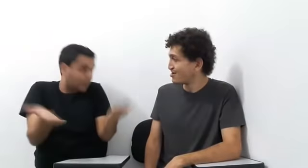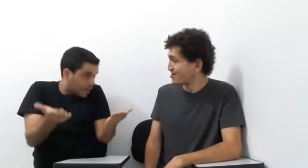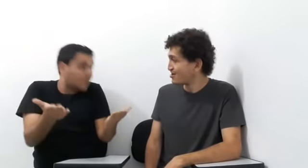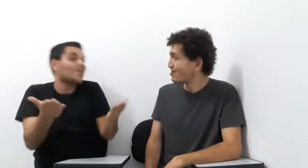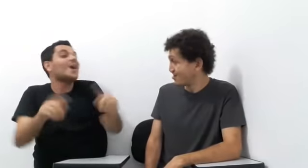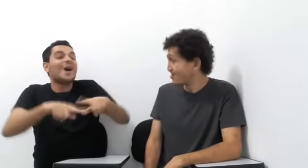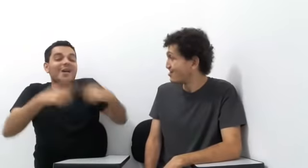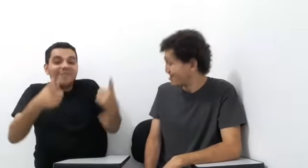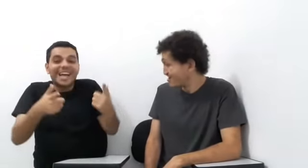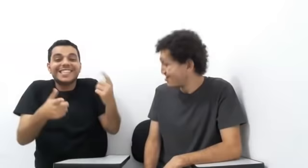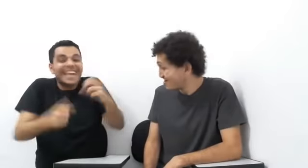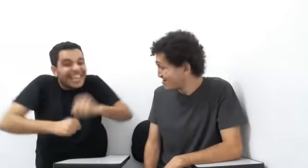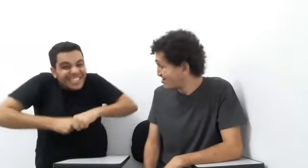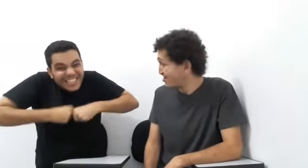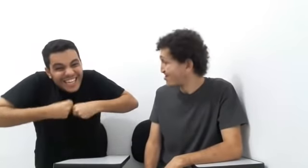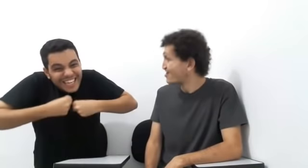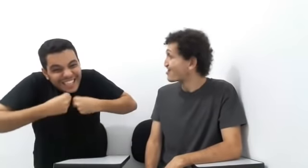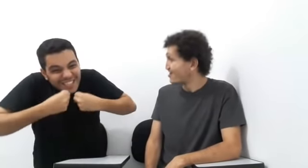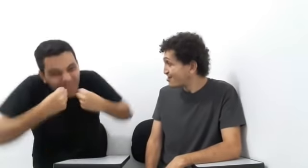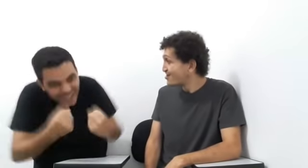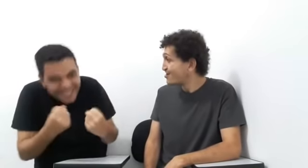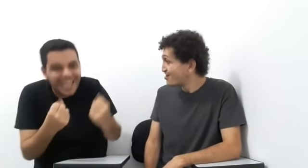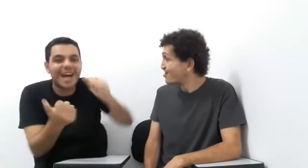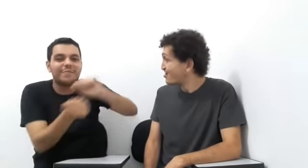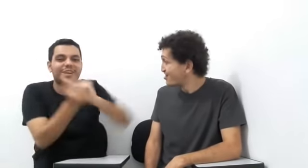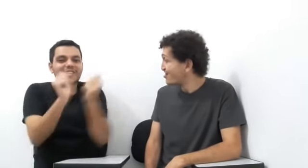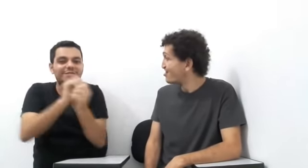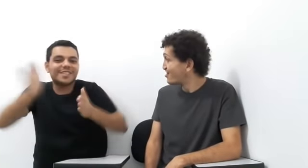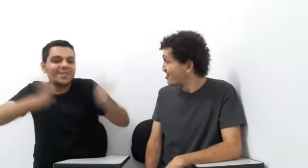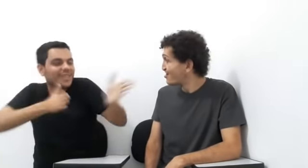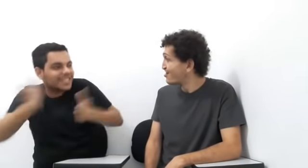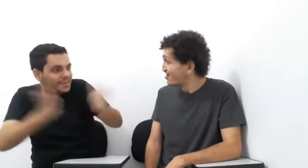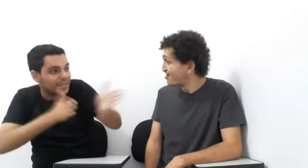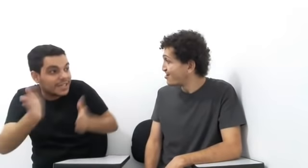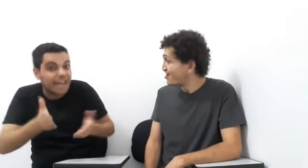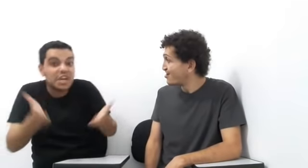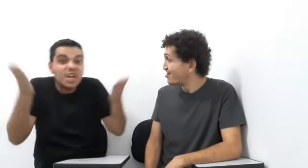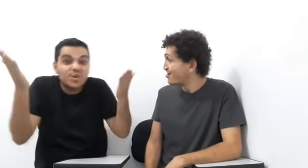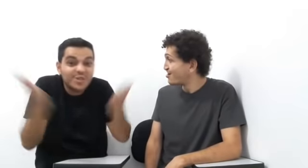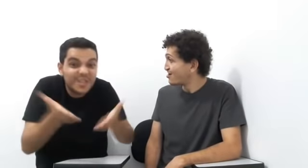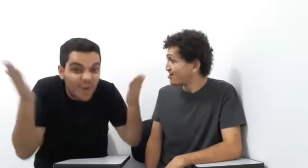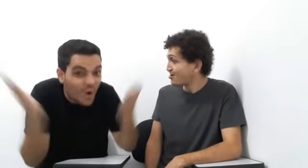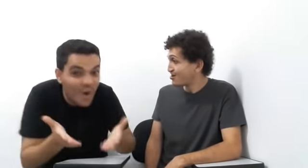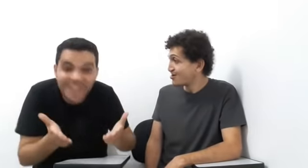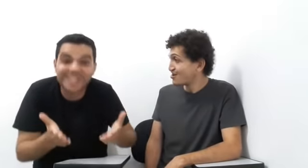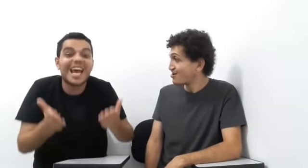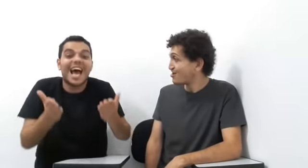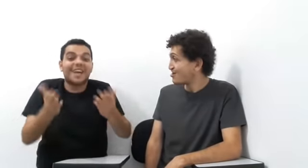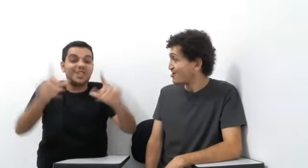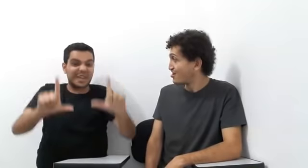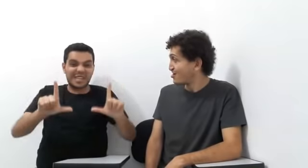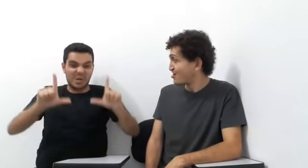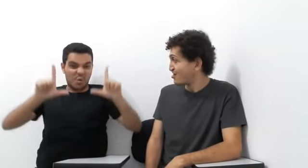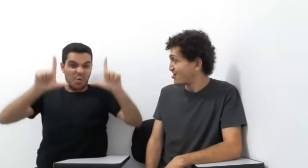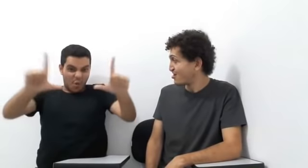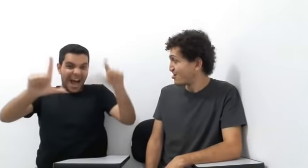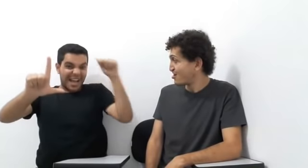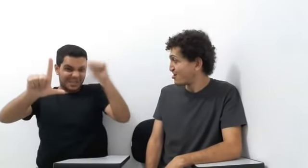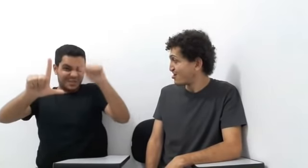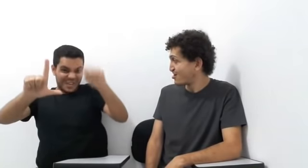fico. Mas né, a gente tenta se esforçar para a gente fazer uma acessibilidade. Inclusive hoje a gente vai ter um quadro